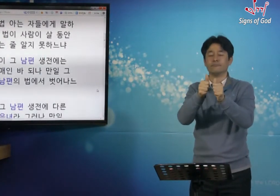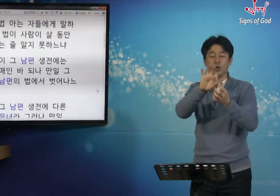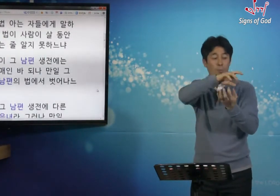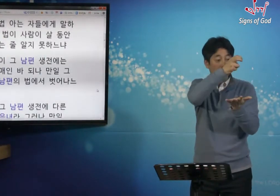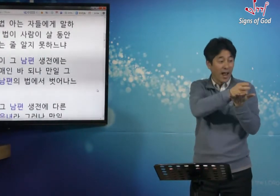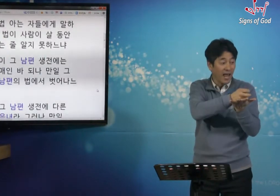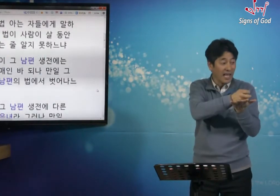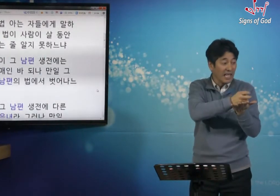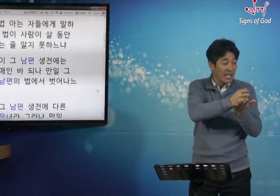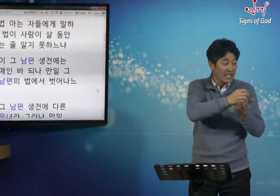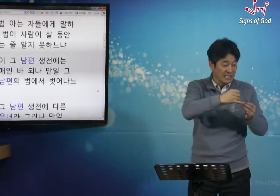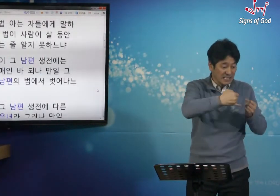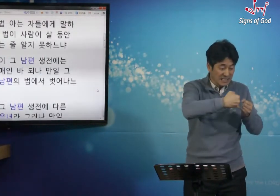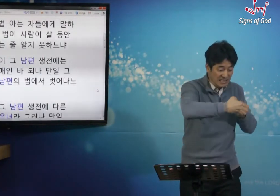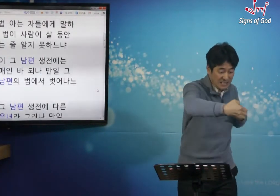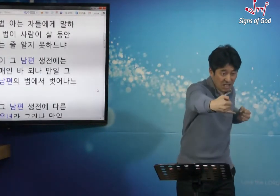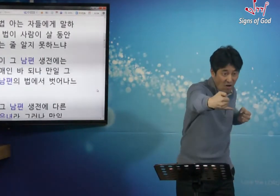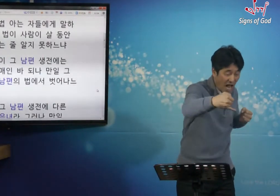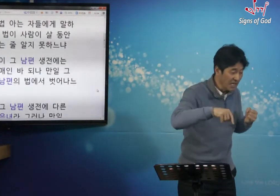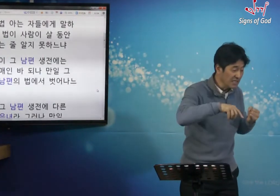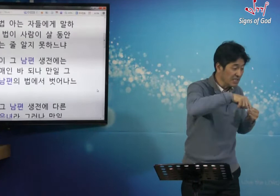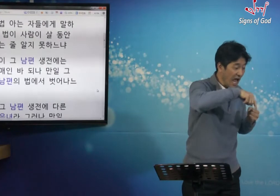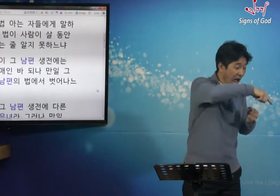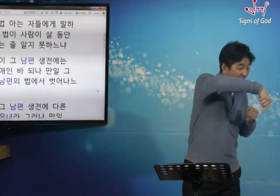예수님, 그 율법의